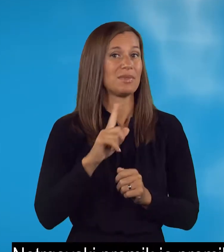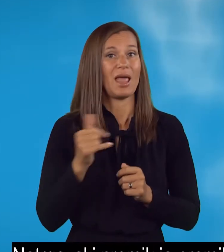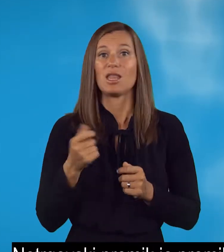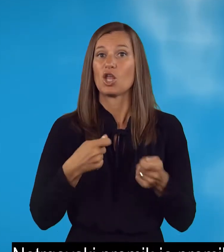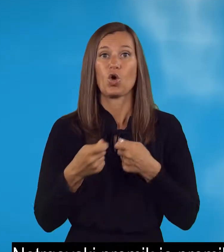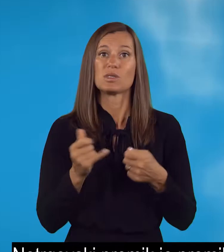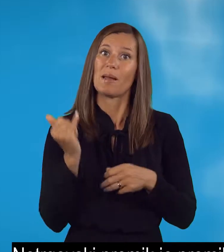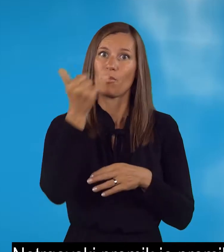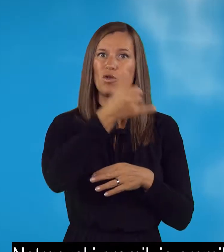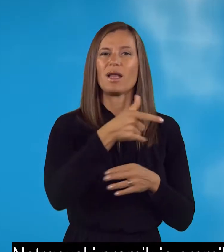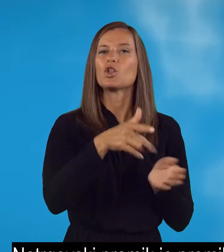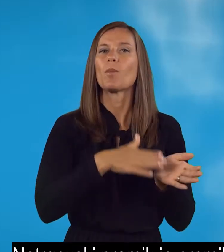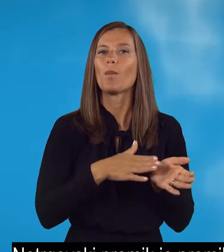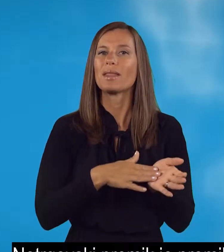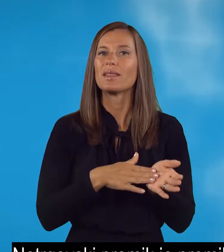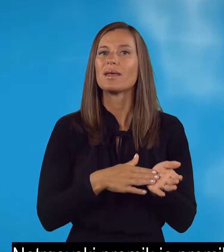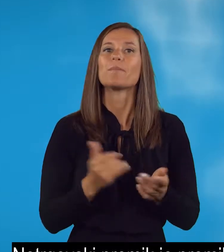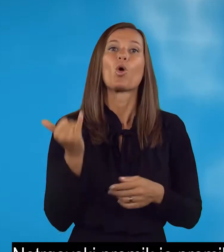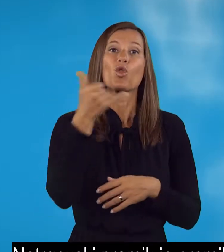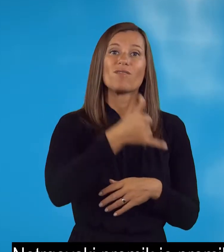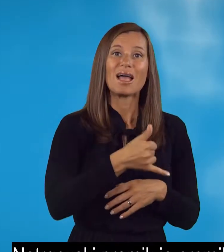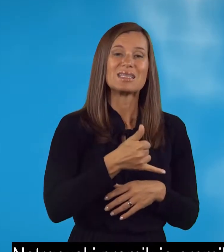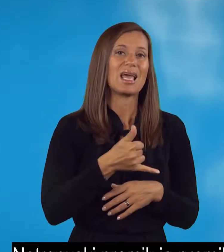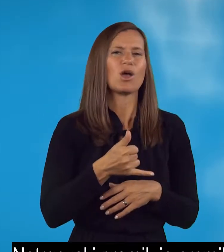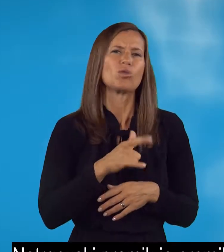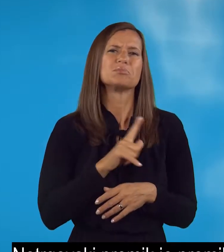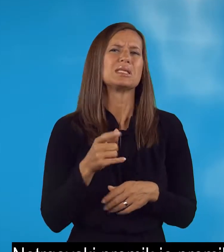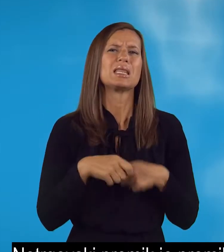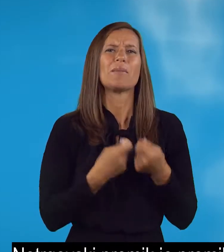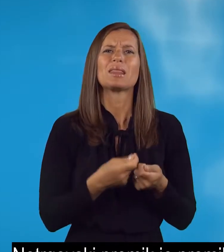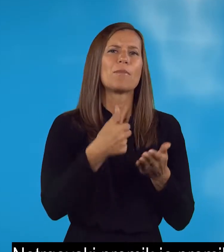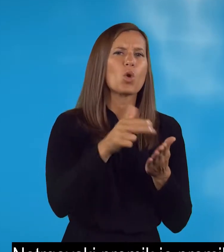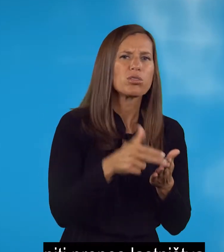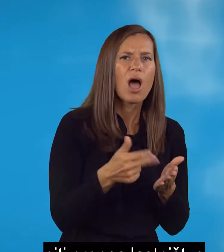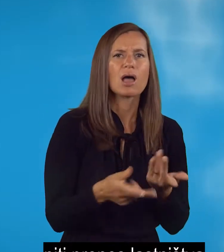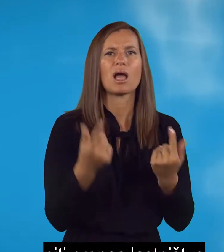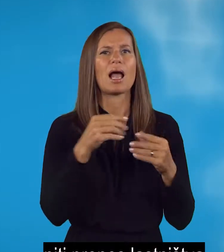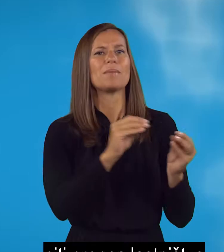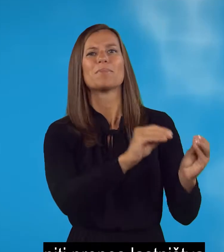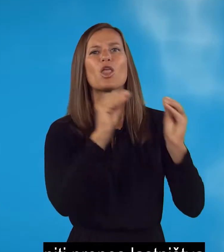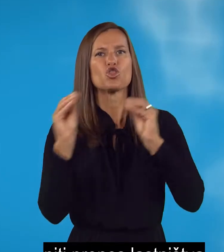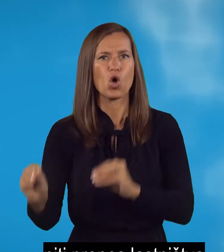Netrgovski premik je premik, katerega namen ni niti prodaja, niti prenos lastništva hišne